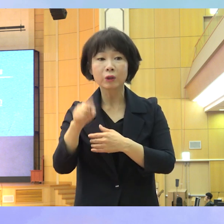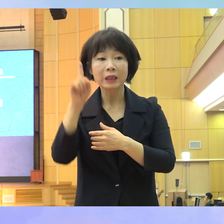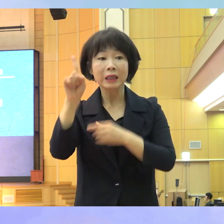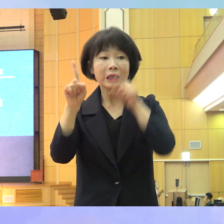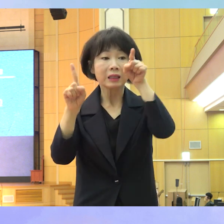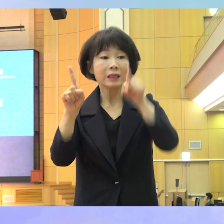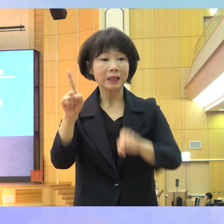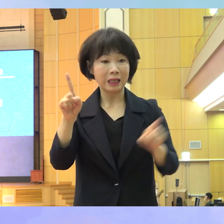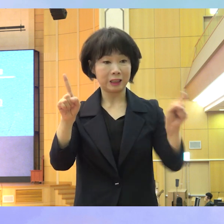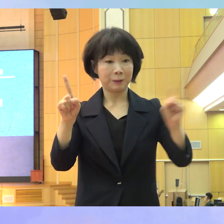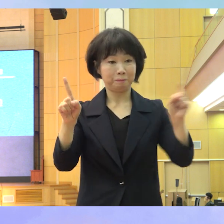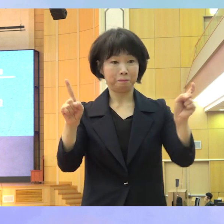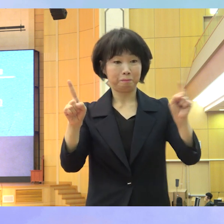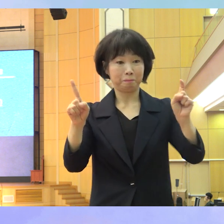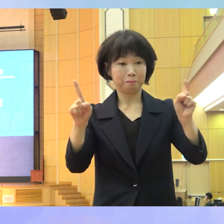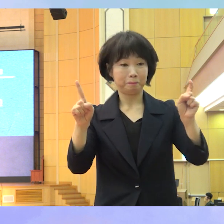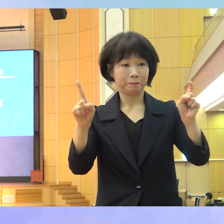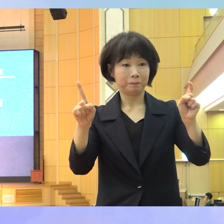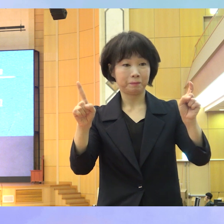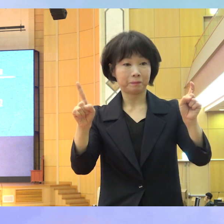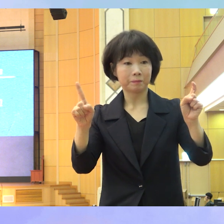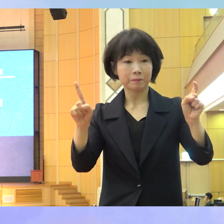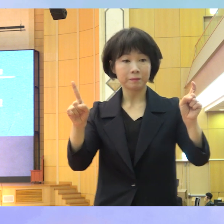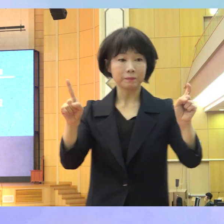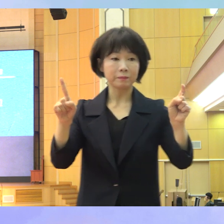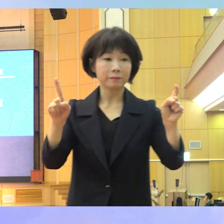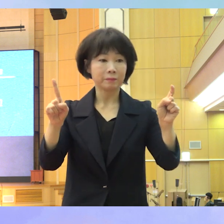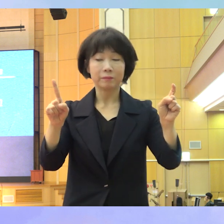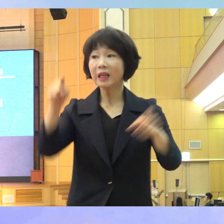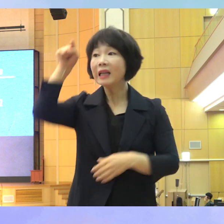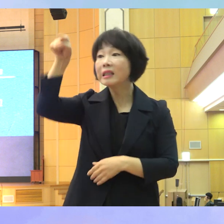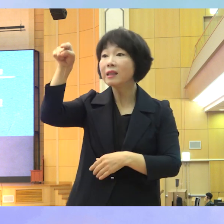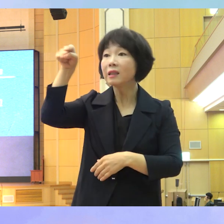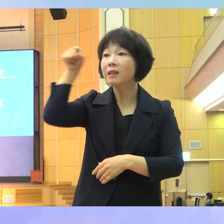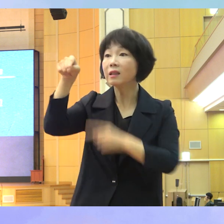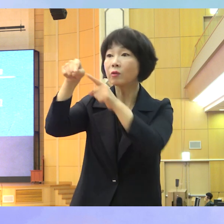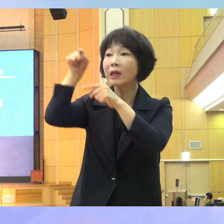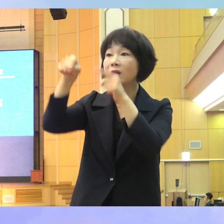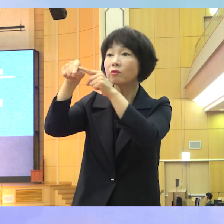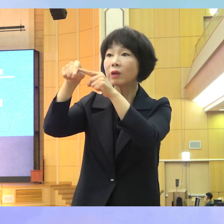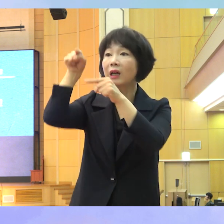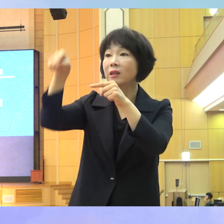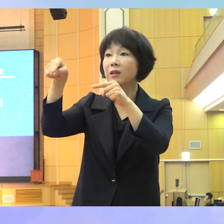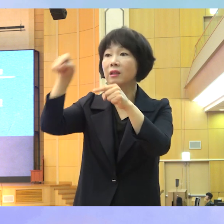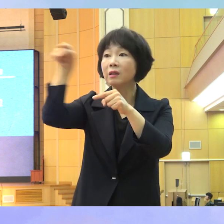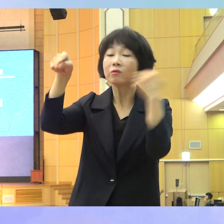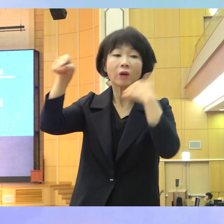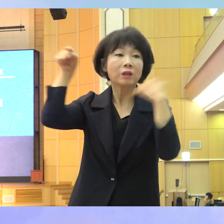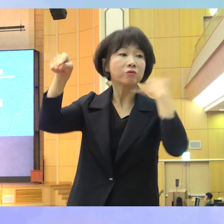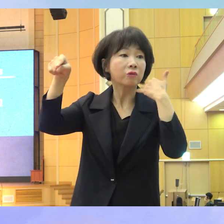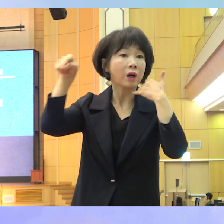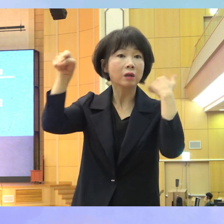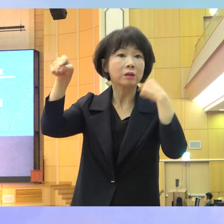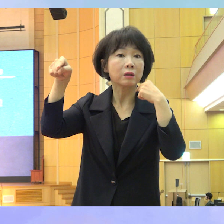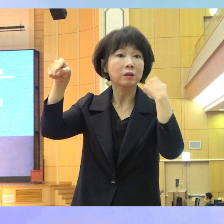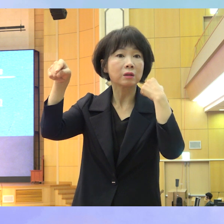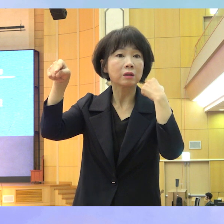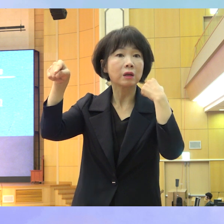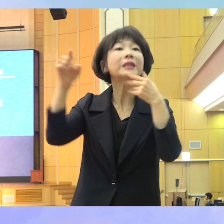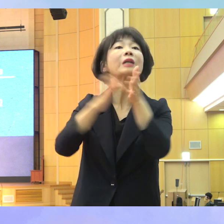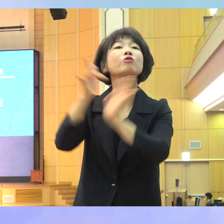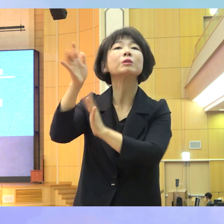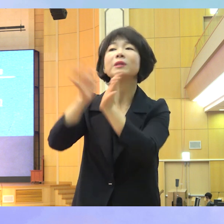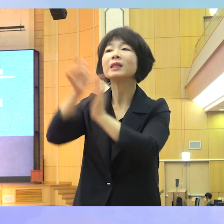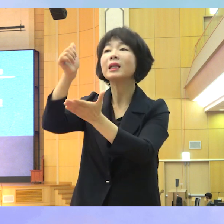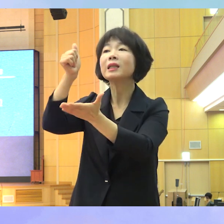10절 말씀이에요. 이게 여러분 잘 보세요. 그가 이같이 큰 사망에서 우리를 뭐